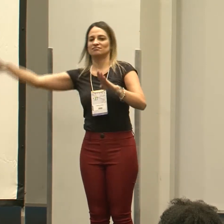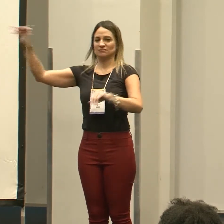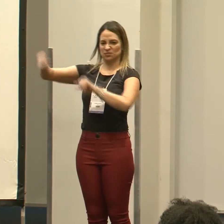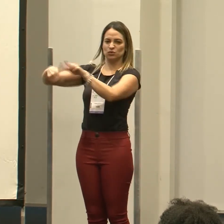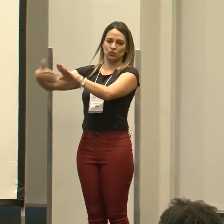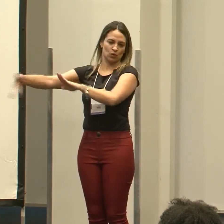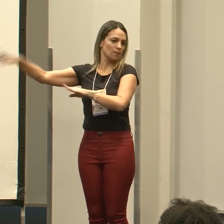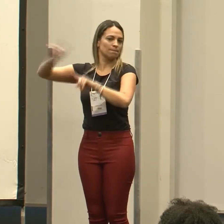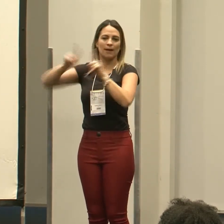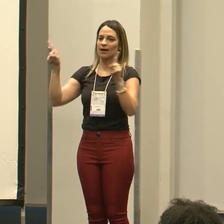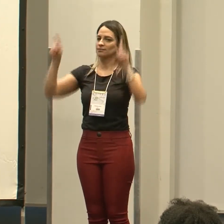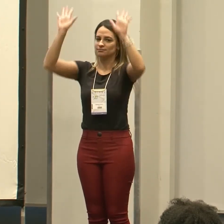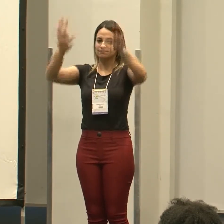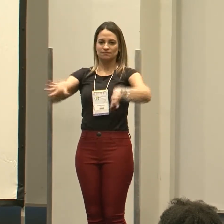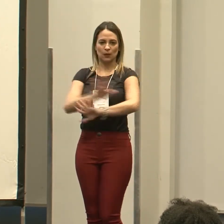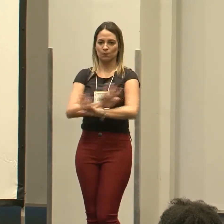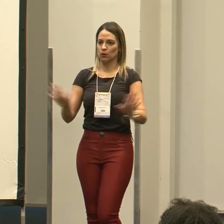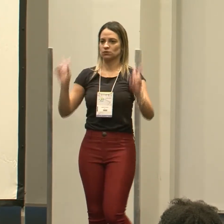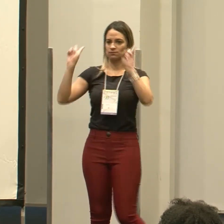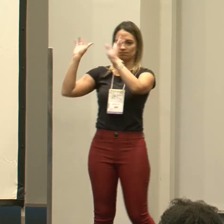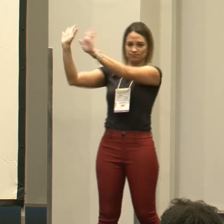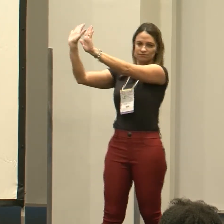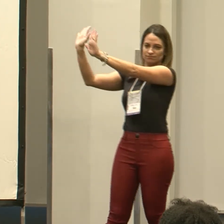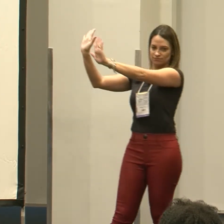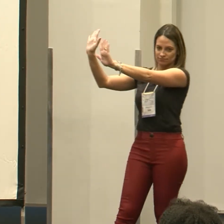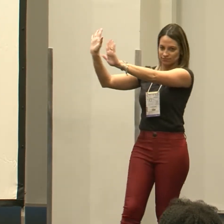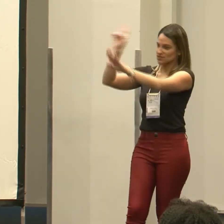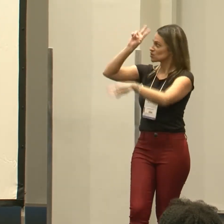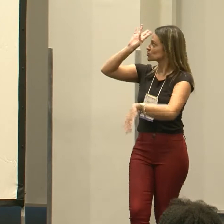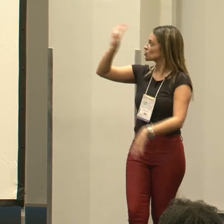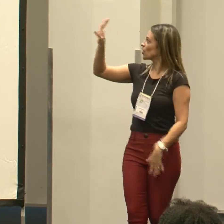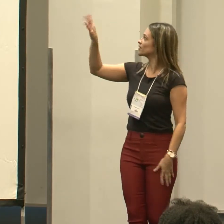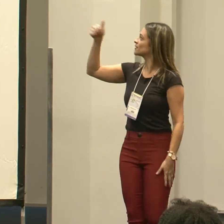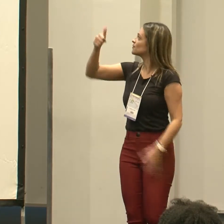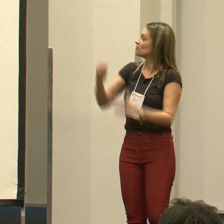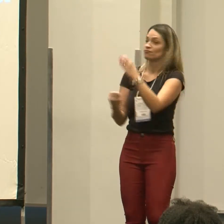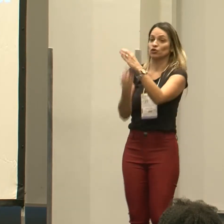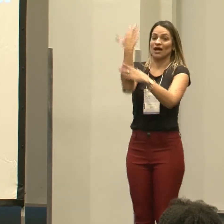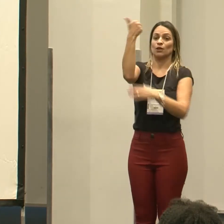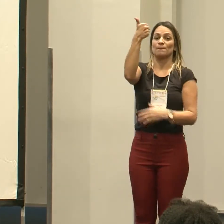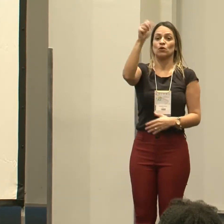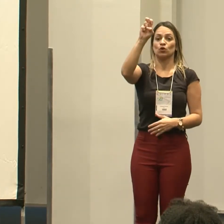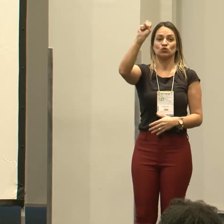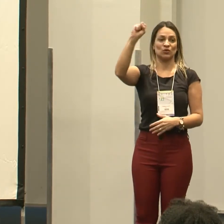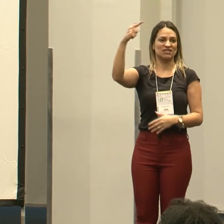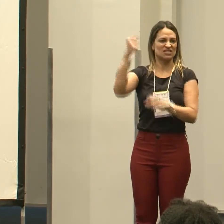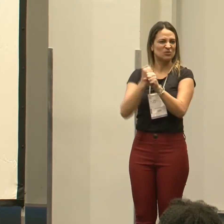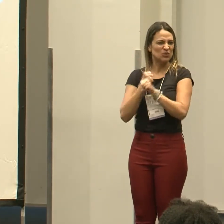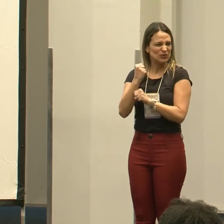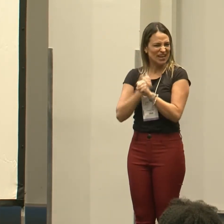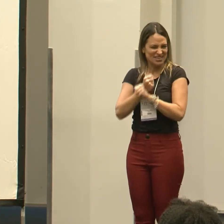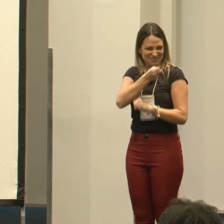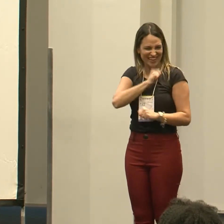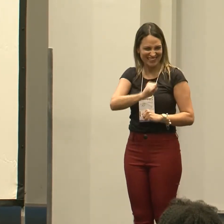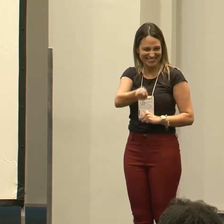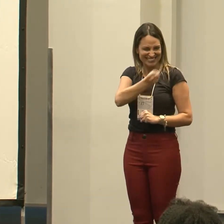um tempo, as coisas não podem ser mais modificadas. E o INES,